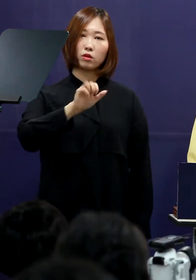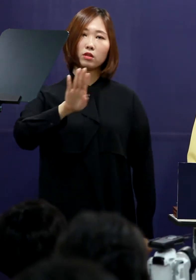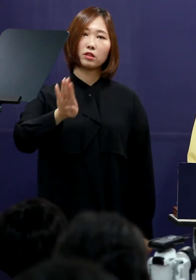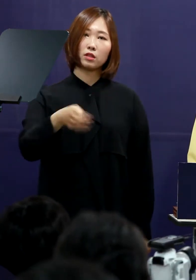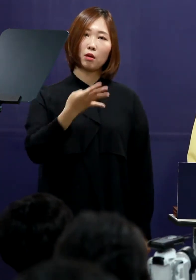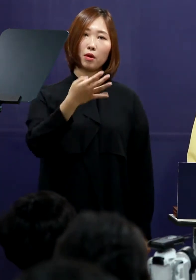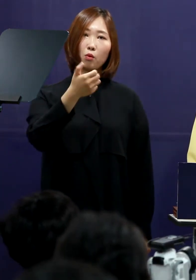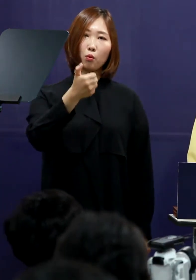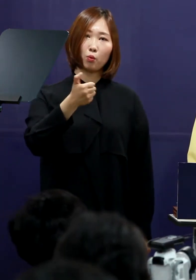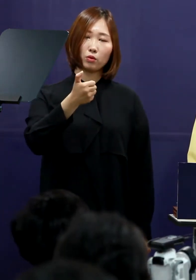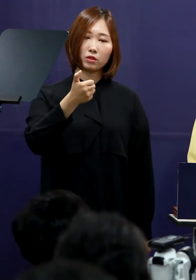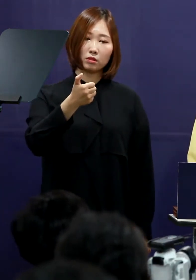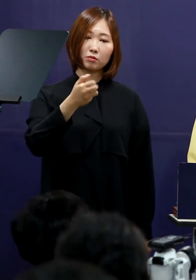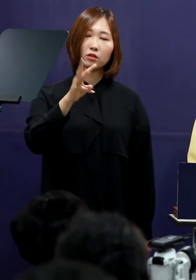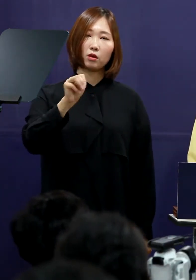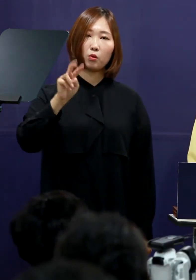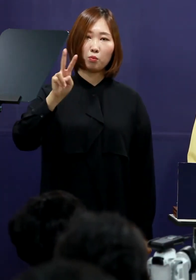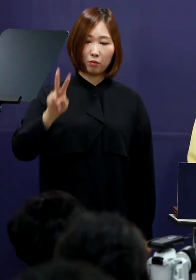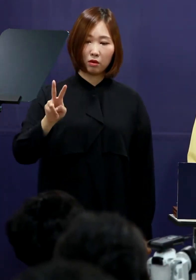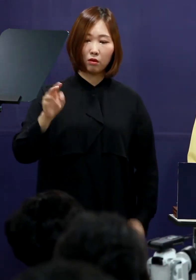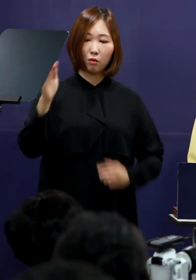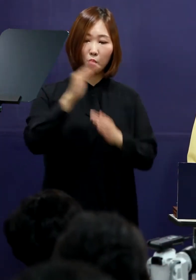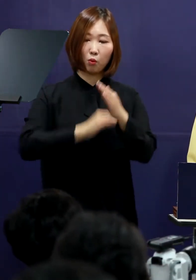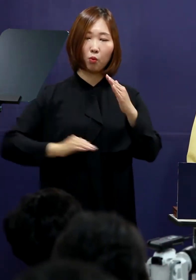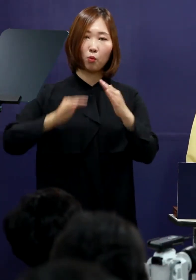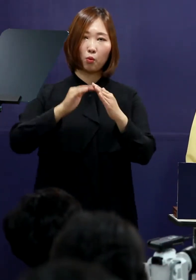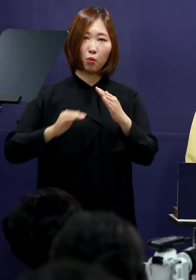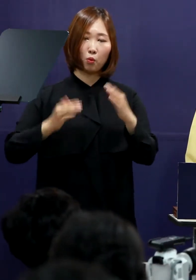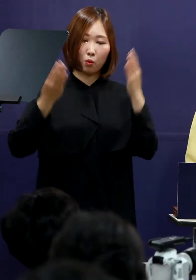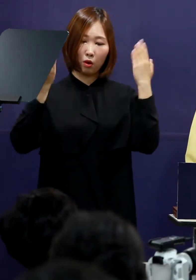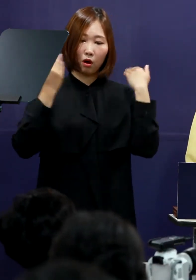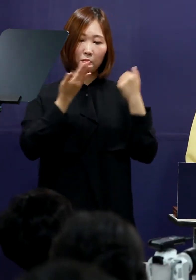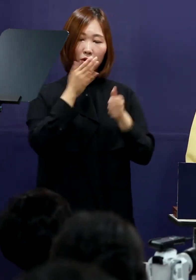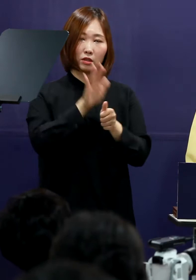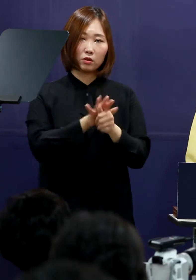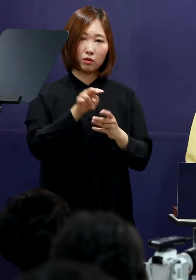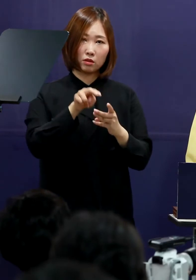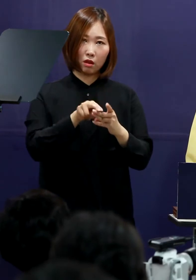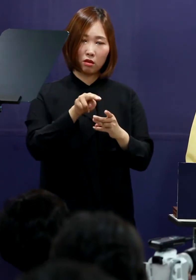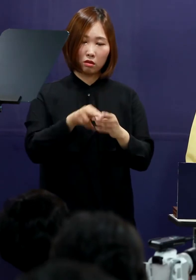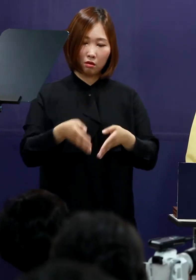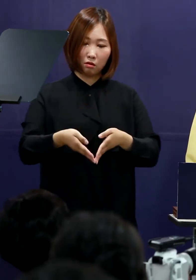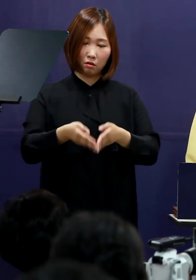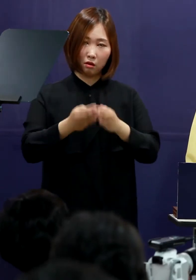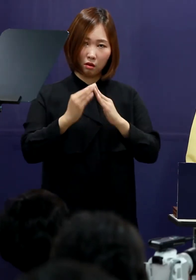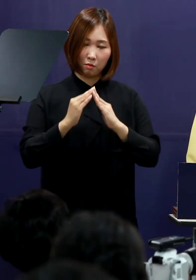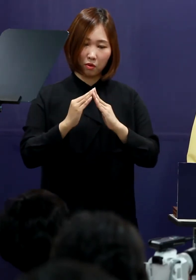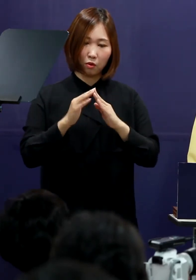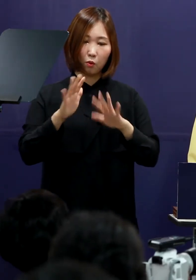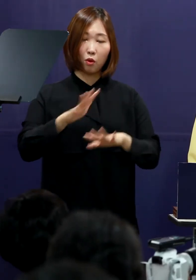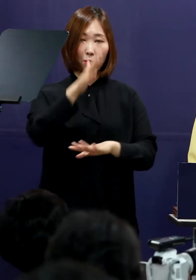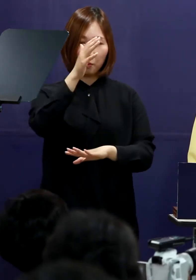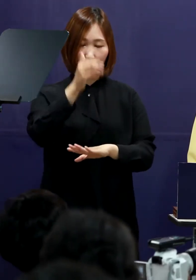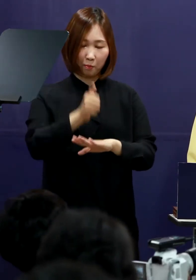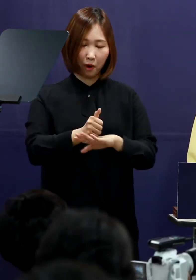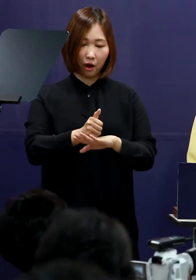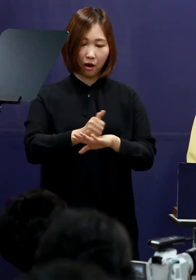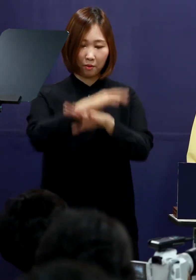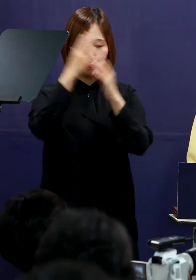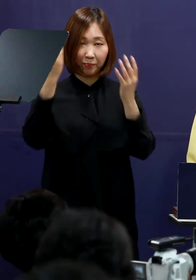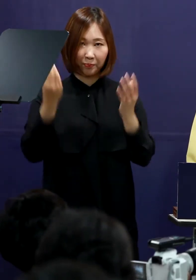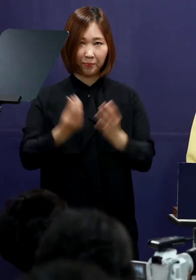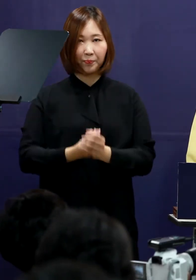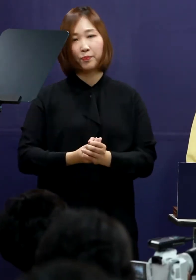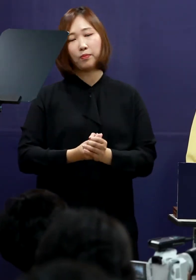5,450제곱미터 규모의 공공급식 지원센터를 건립해서 이달 말에 준공을 하게 되었습니다.